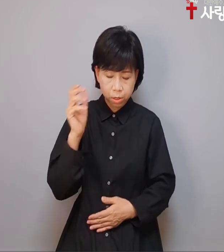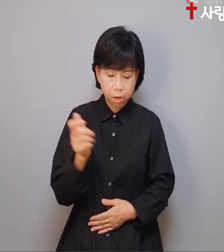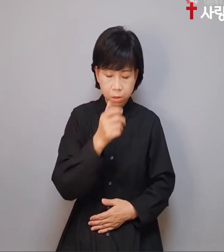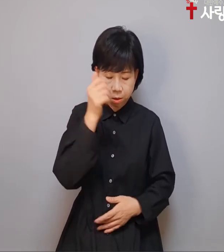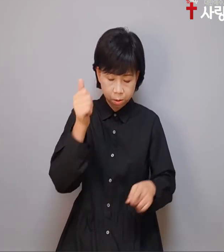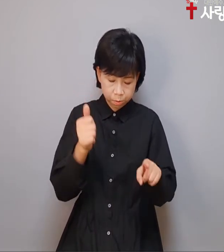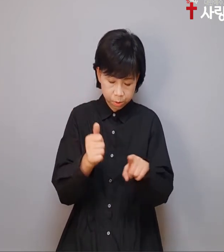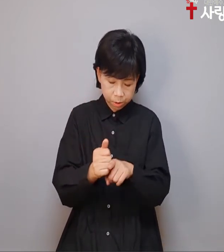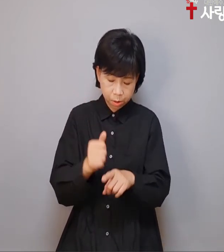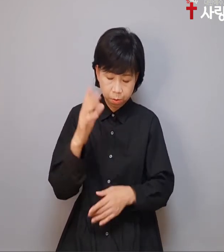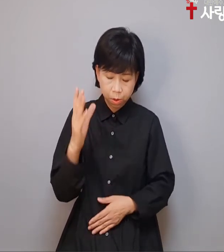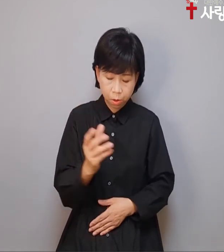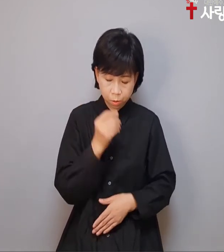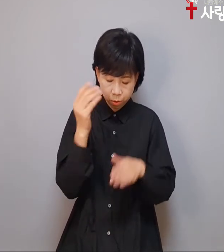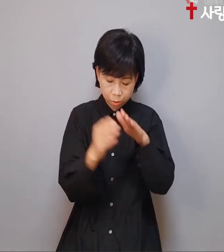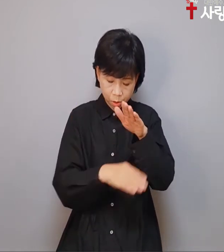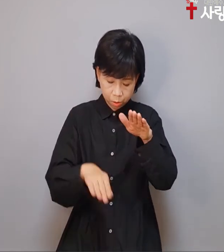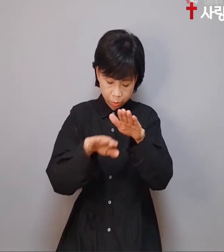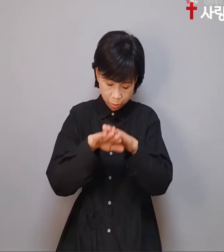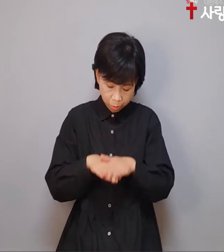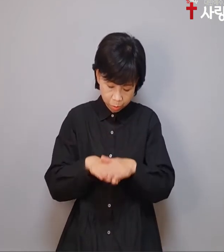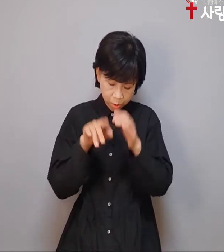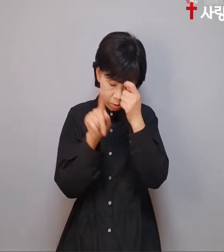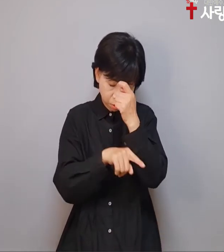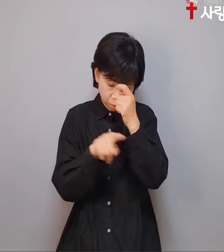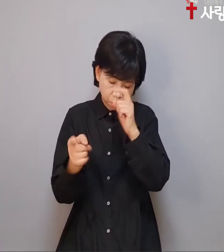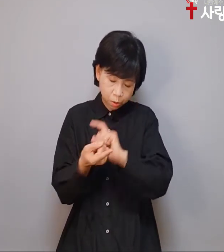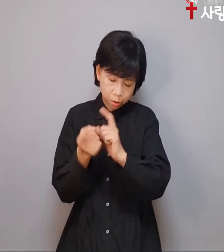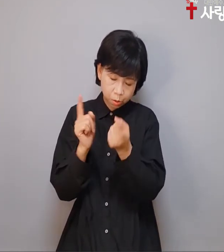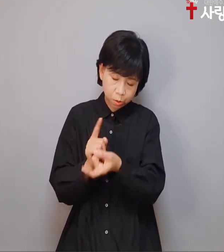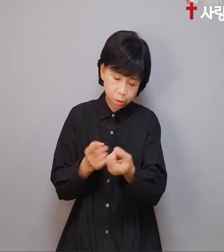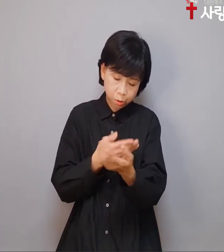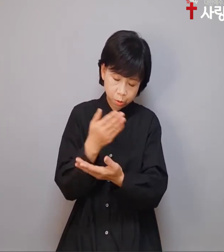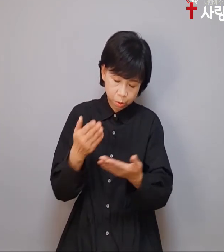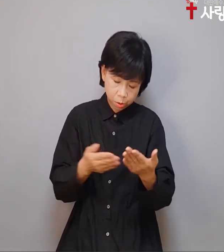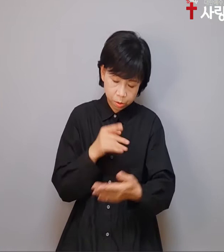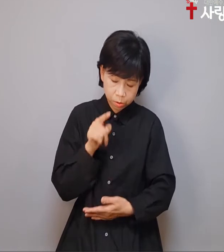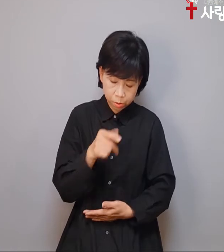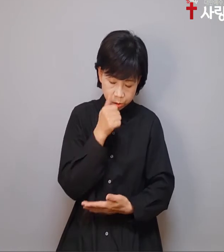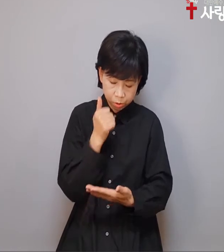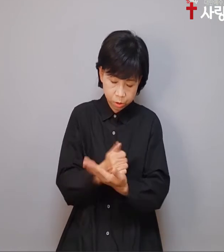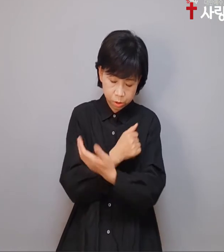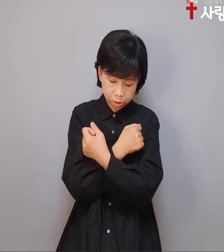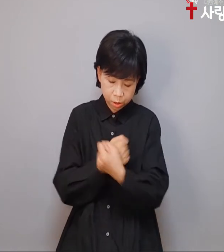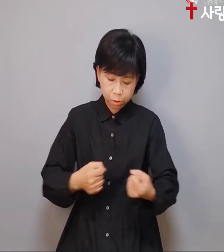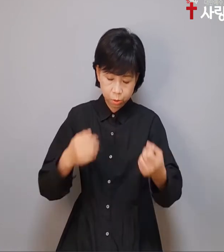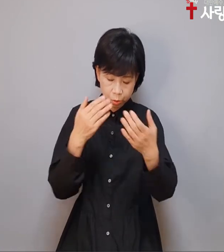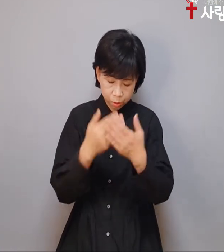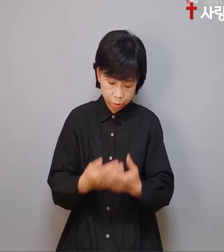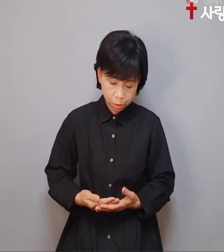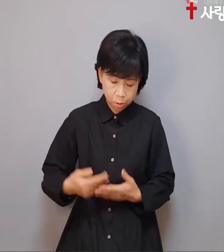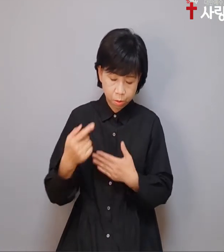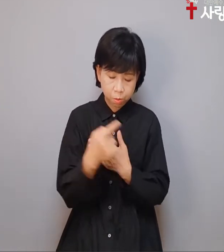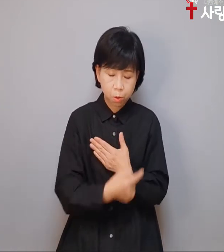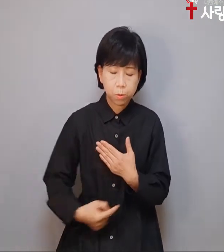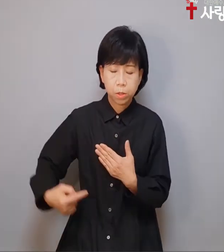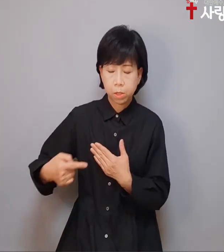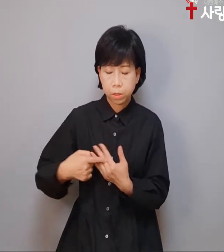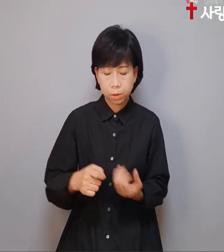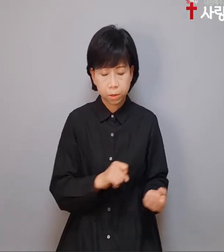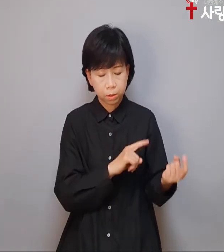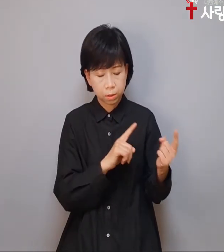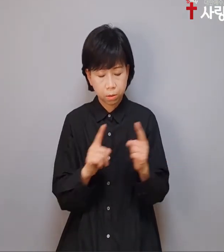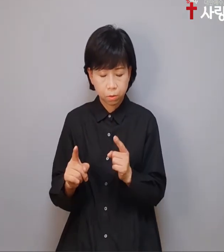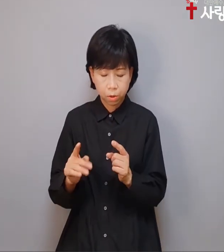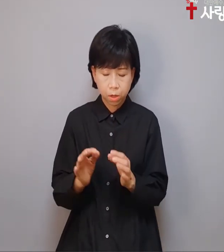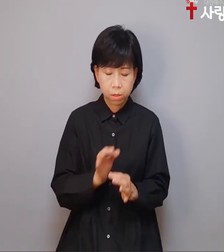성령을 믿사오며 거룩한 공예와 성도가 서로 교통하는 것과 죄를 사하여 주시는 것과